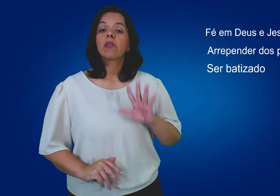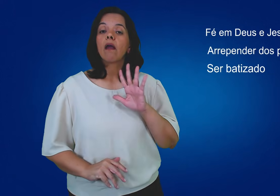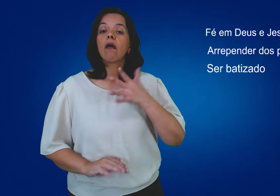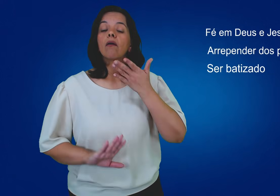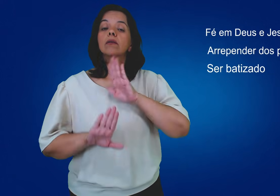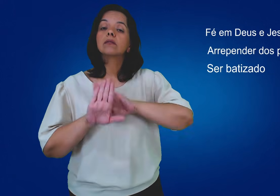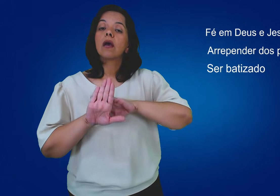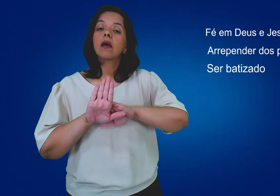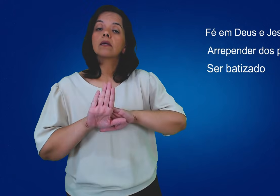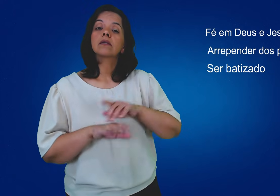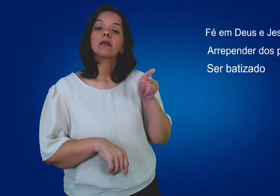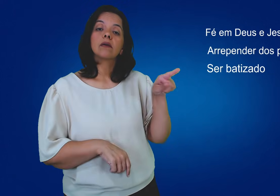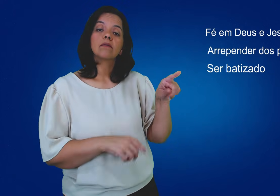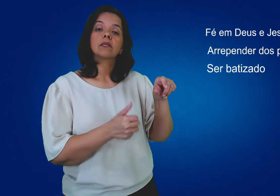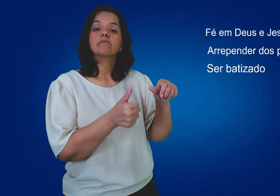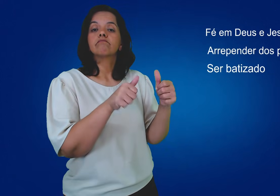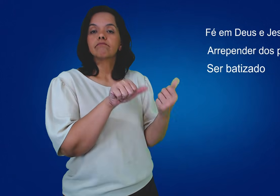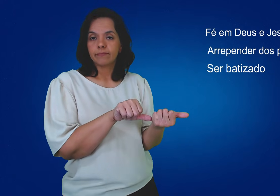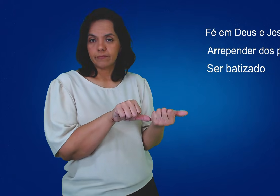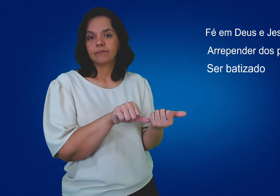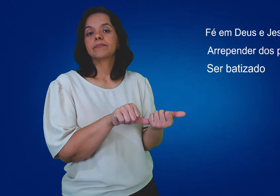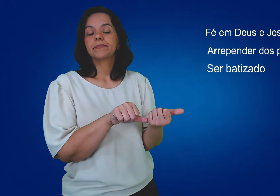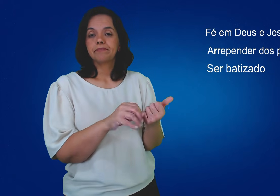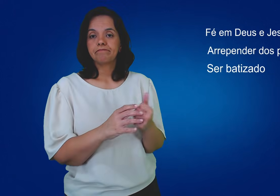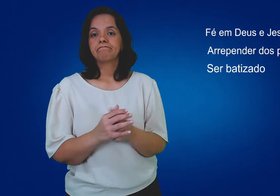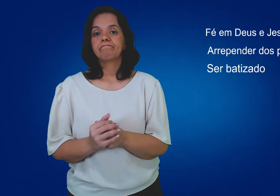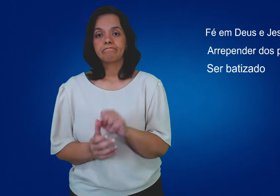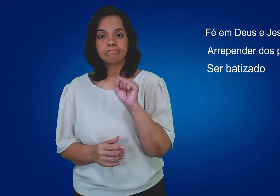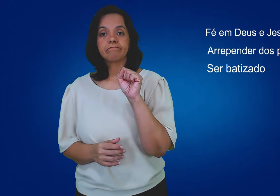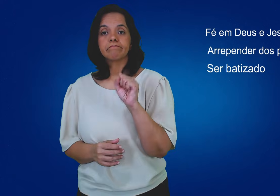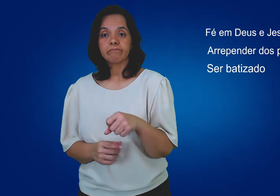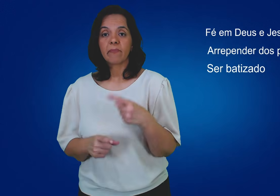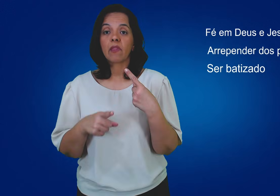E nós só nos limpamos através do batismo.